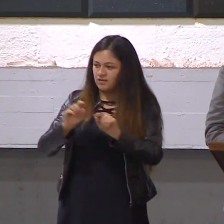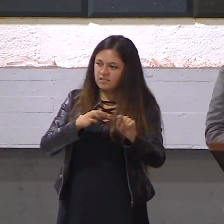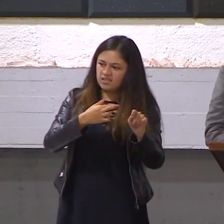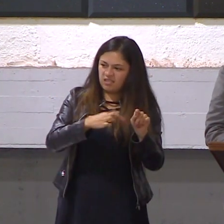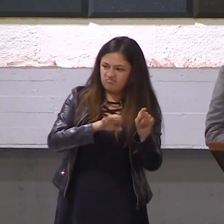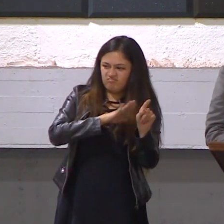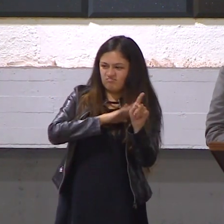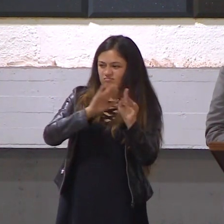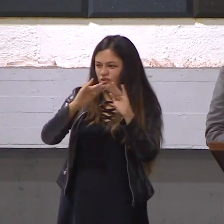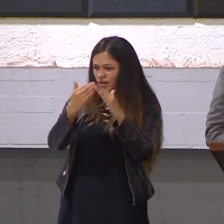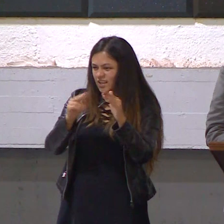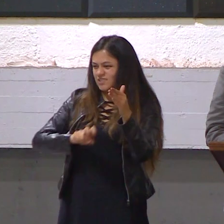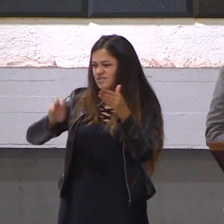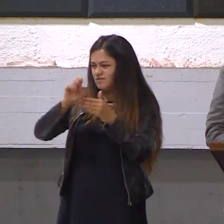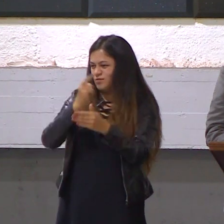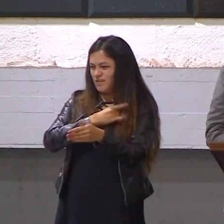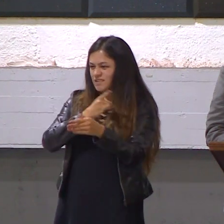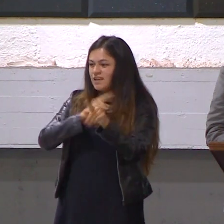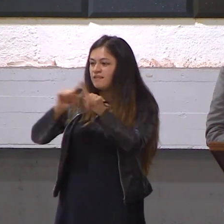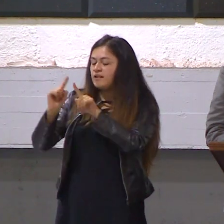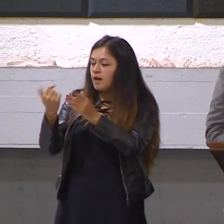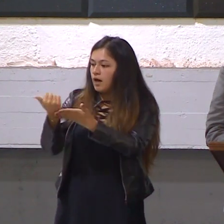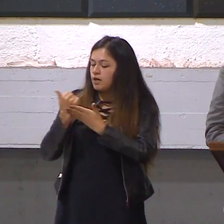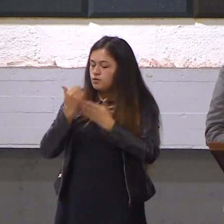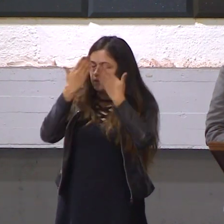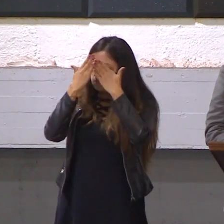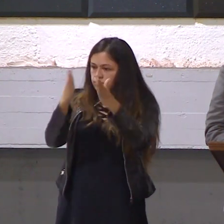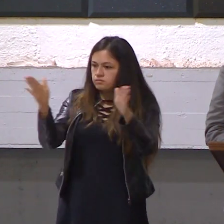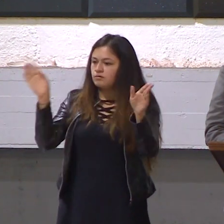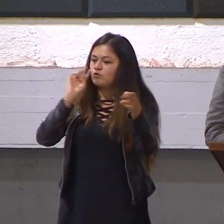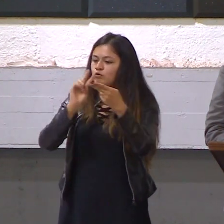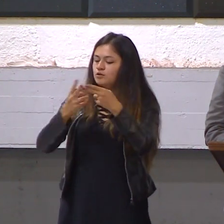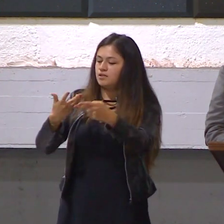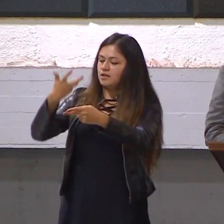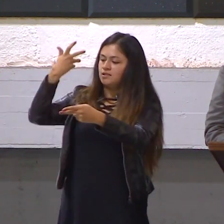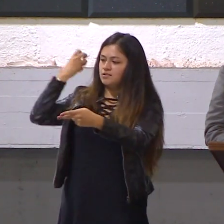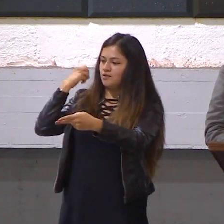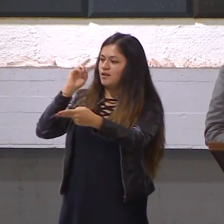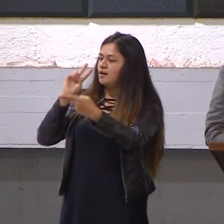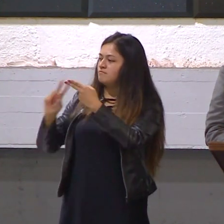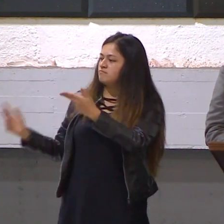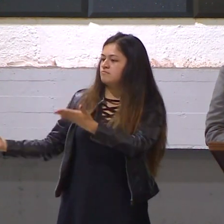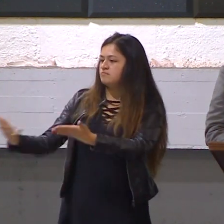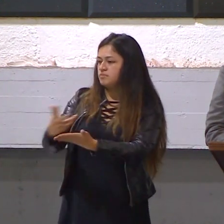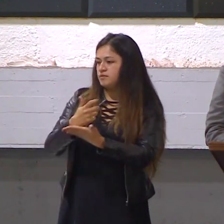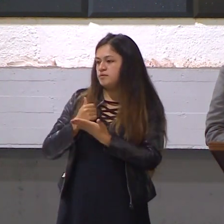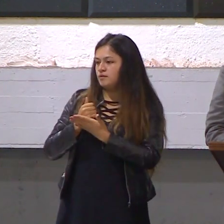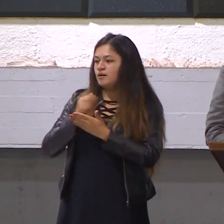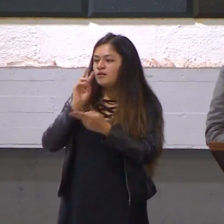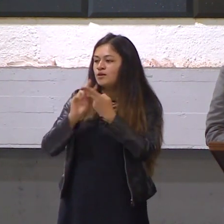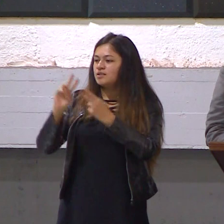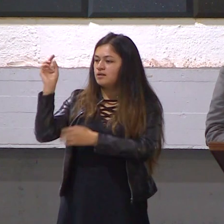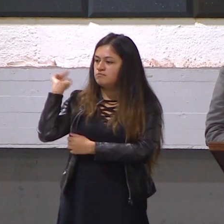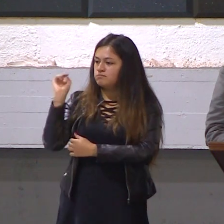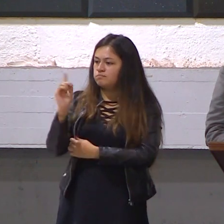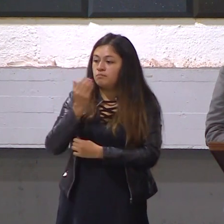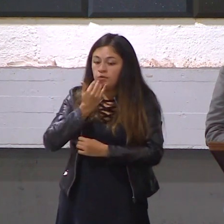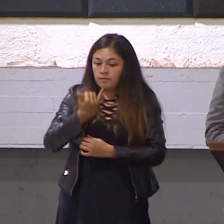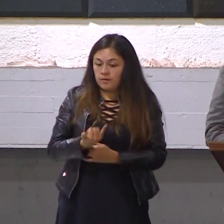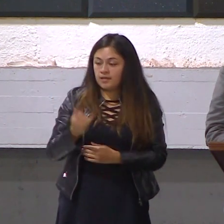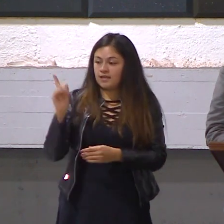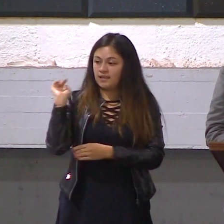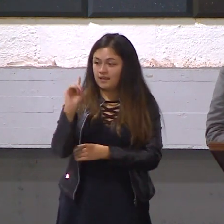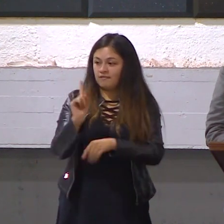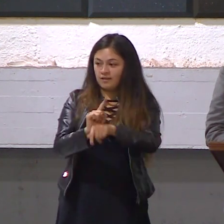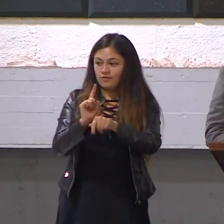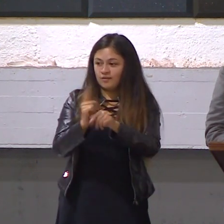permitido abrir diversas líneas de pesquisa a este respecto la trayectoria de la facultad de educación física